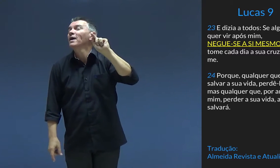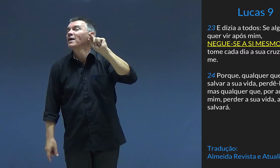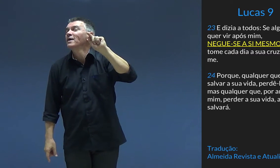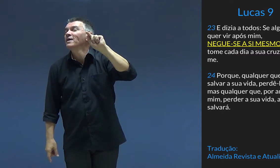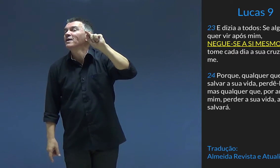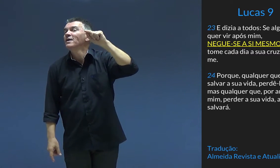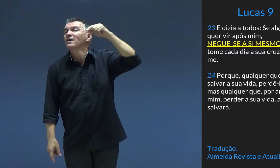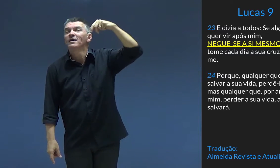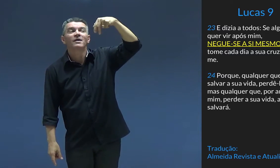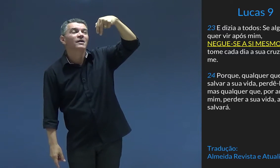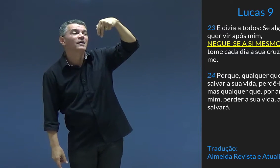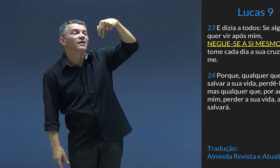Negue. O que, que é negue?